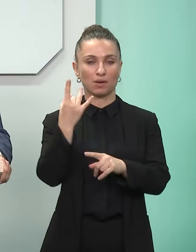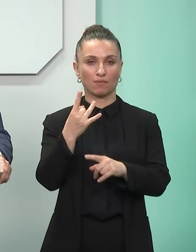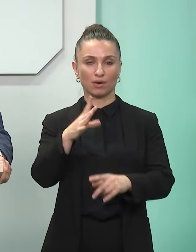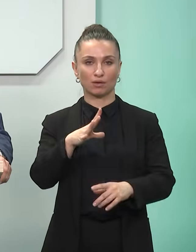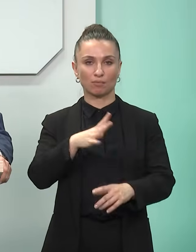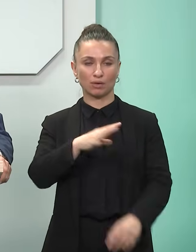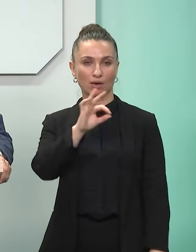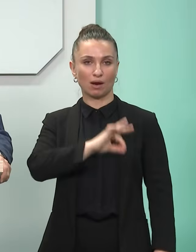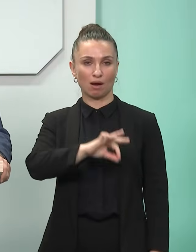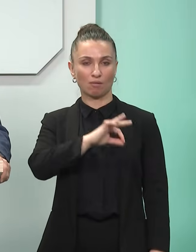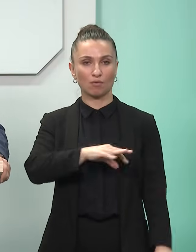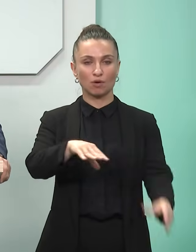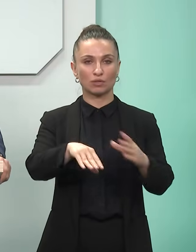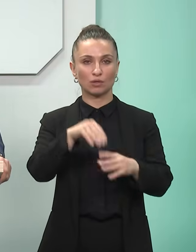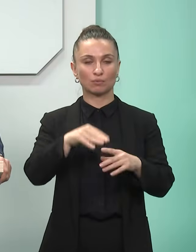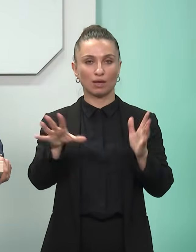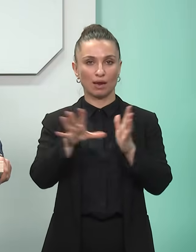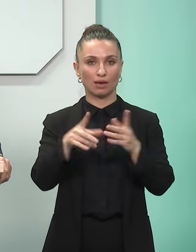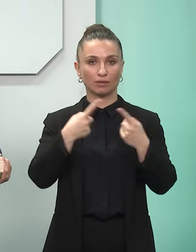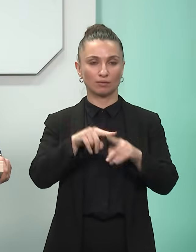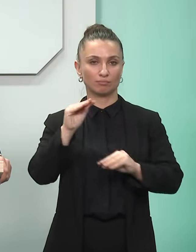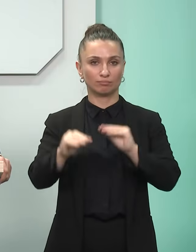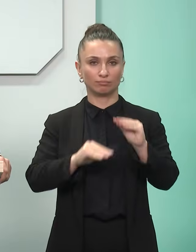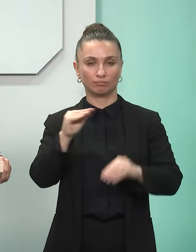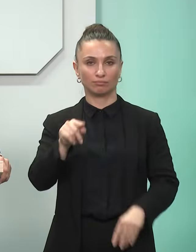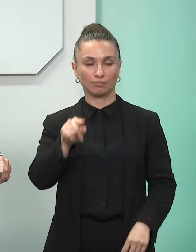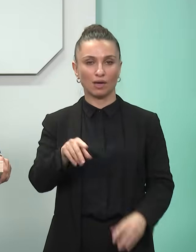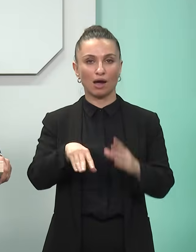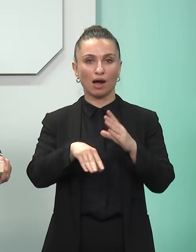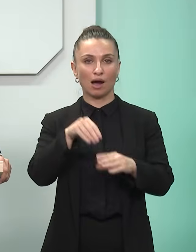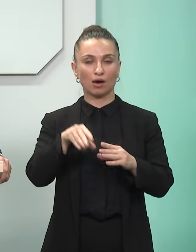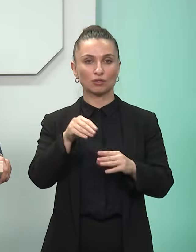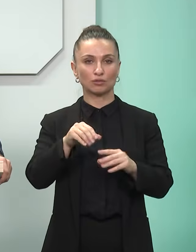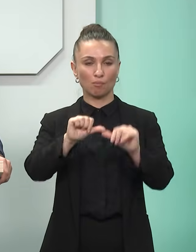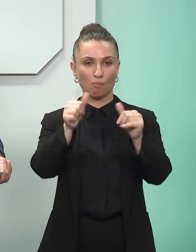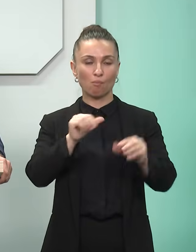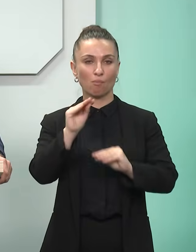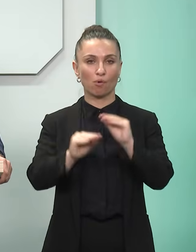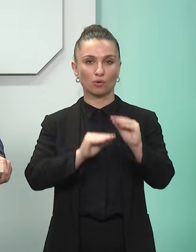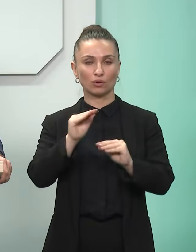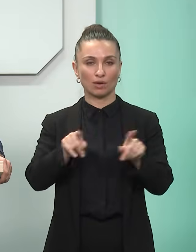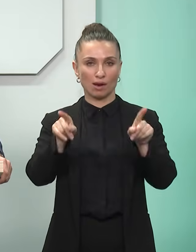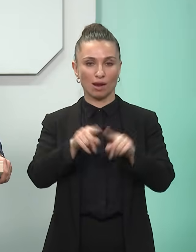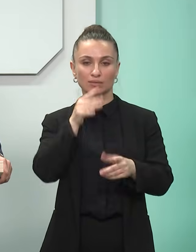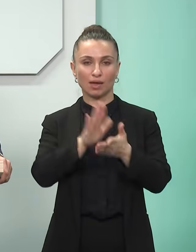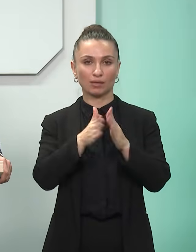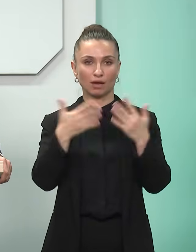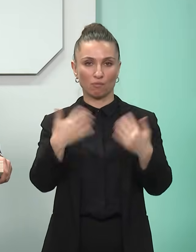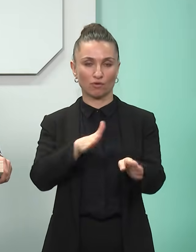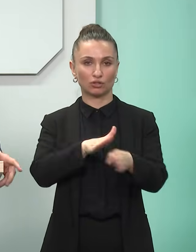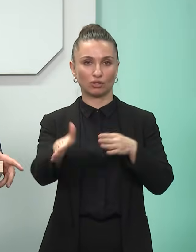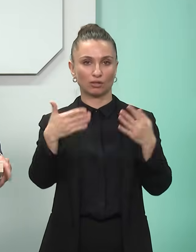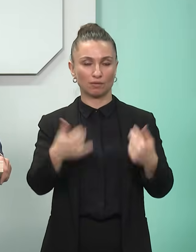იქნა გამოყენებული საარჩევნო ელექტრონული აპარატები და არჩევნების მოდერნიზების ეს ეტაპიც